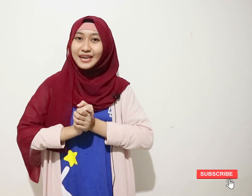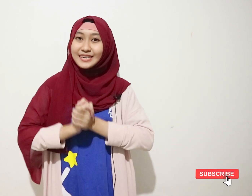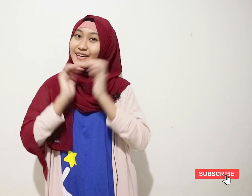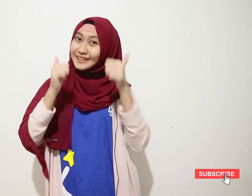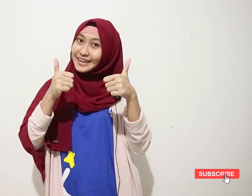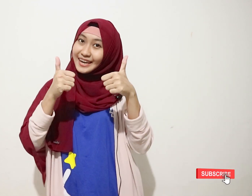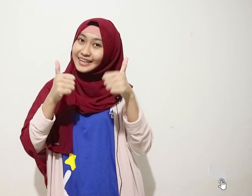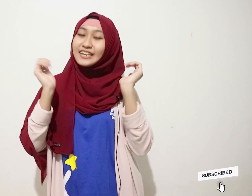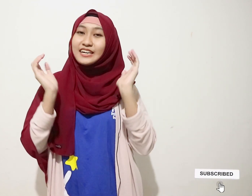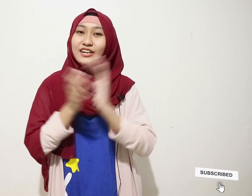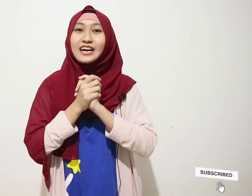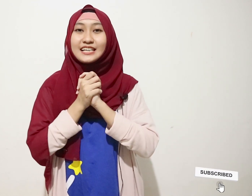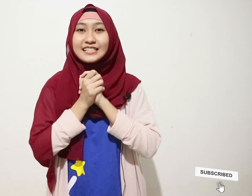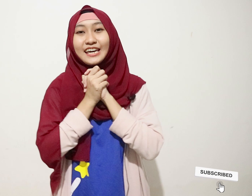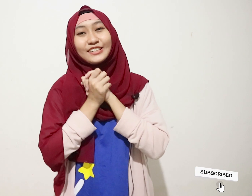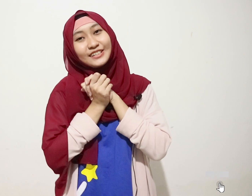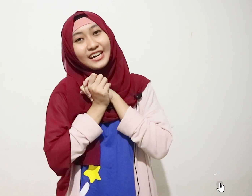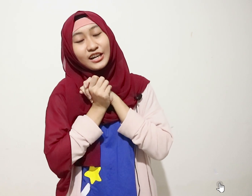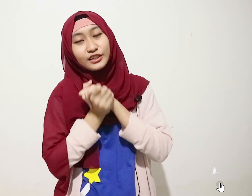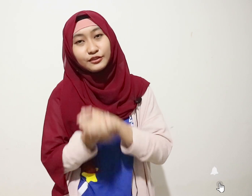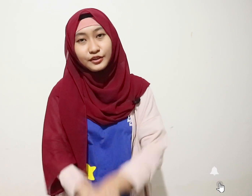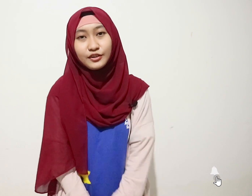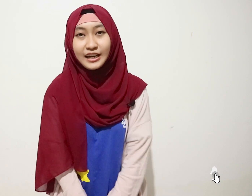lagi. Oke? Yaudah, sekian dulu deh kalau gitu video kali